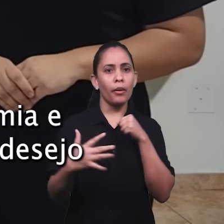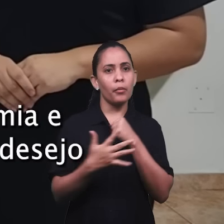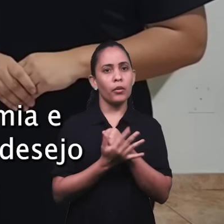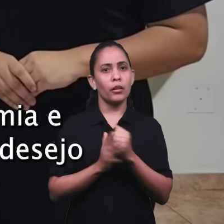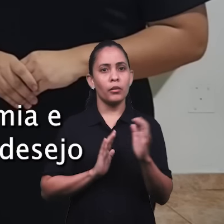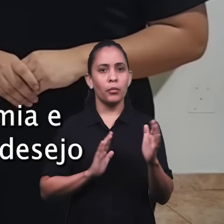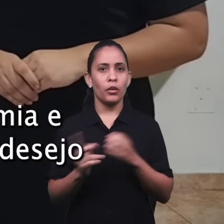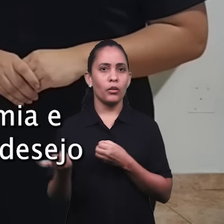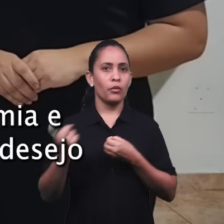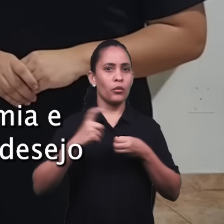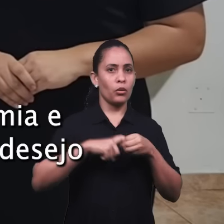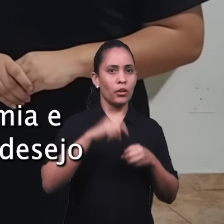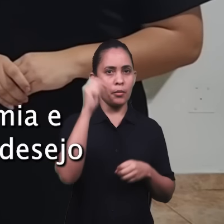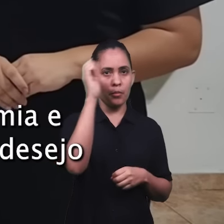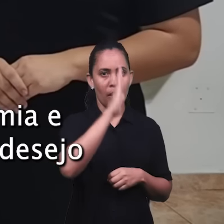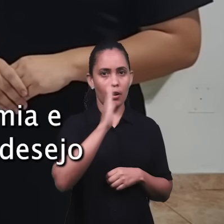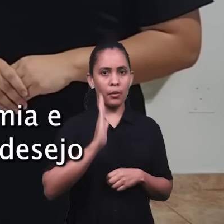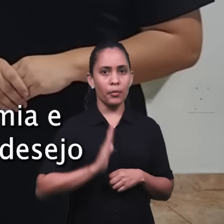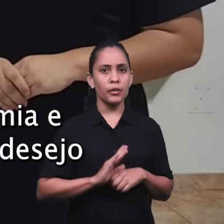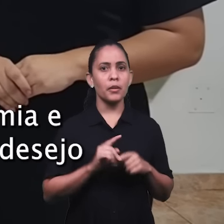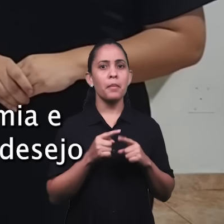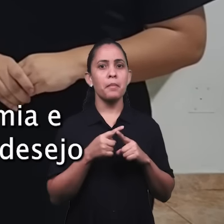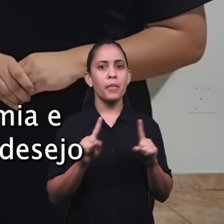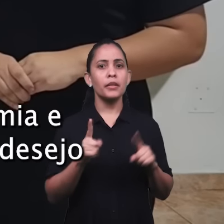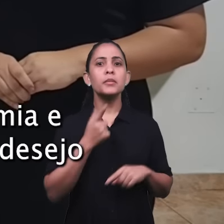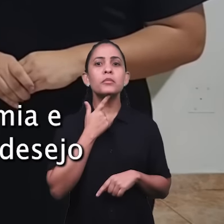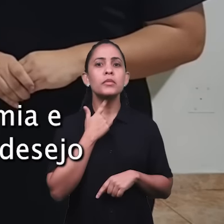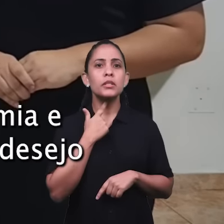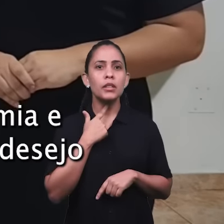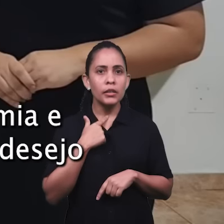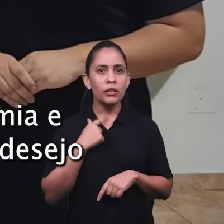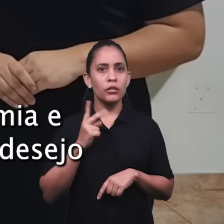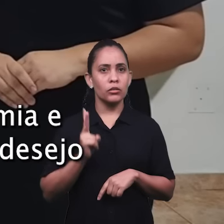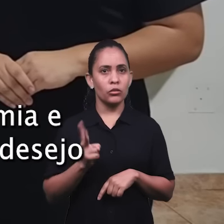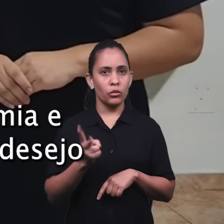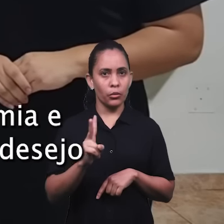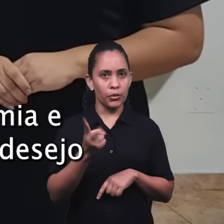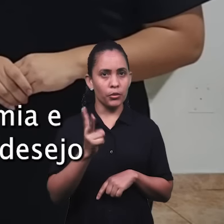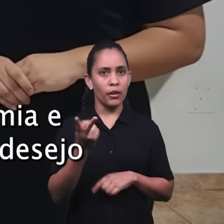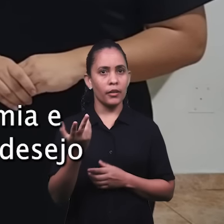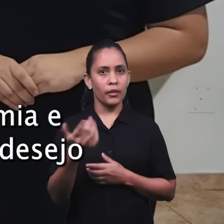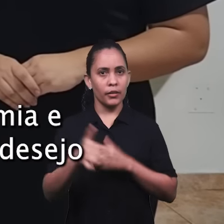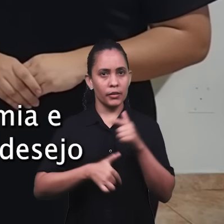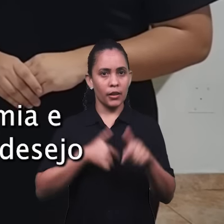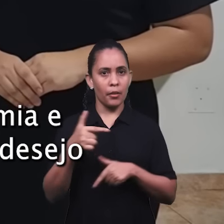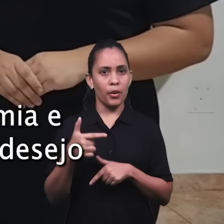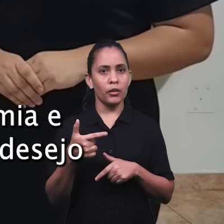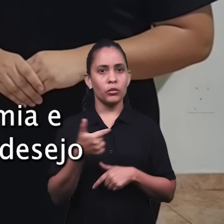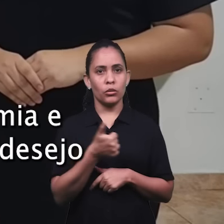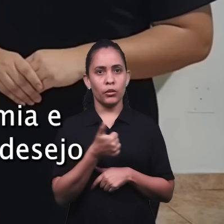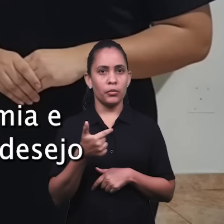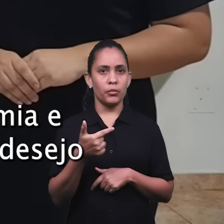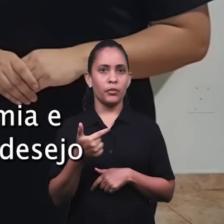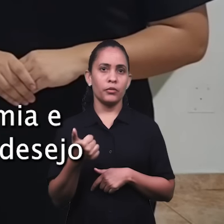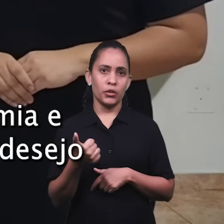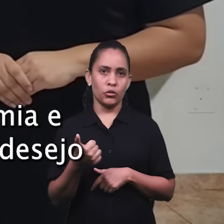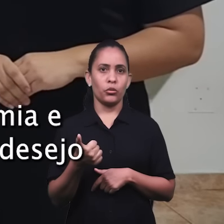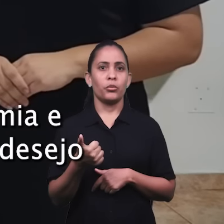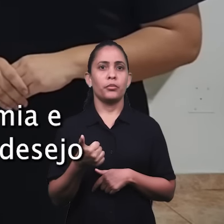poco, vino la pandemia también, tuvo un tiempo que yo tuve que volver a Brasil, pero siempre tuve el deseo de seguir, ¿no?, en